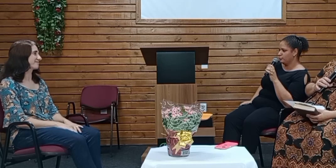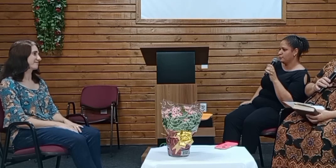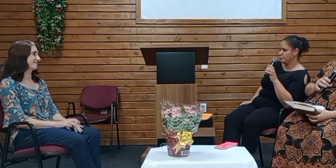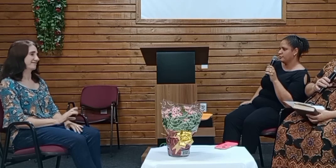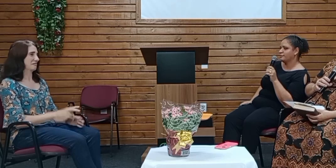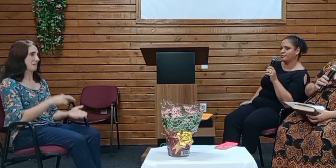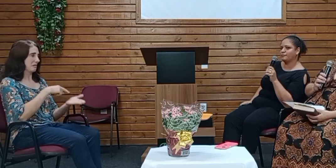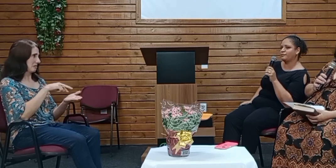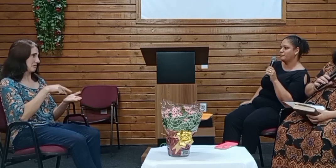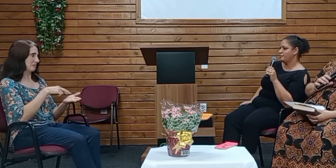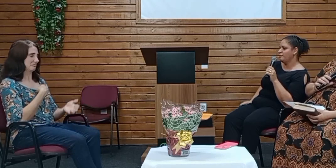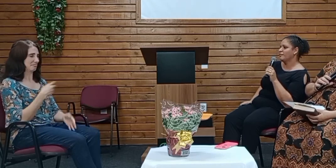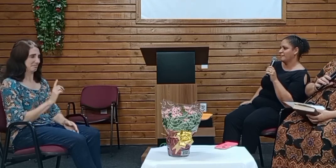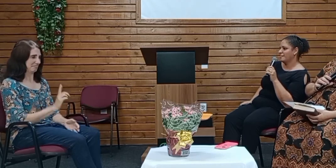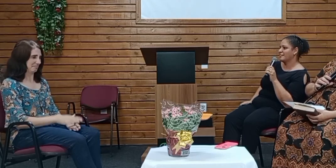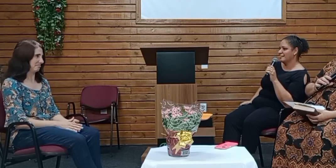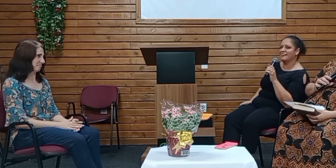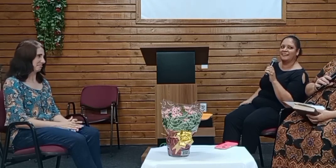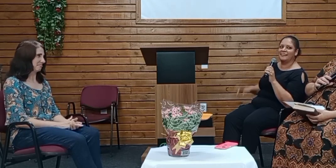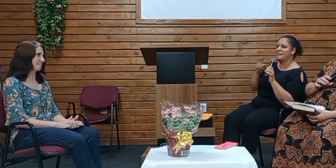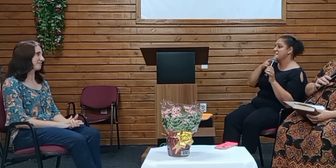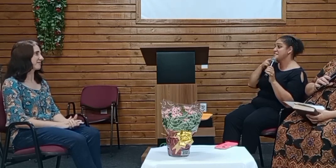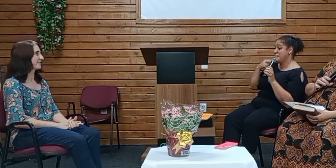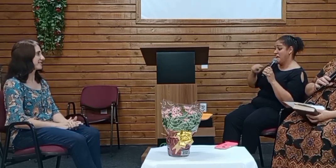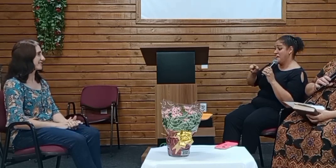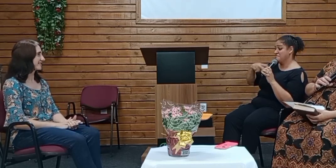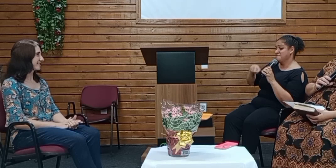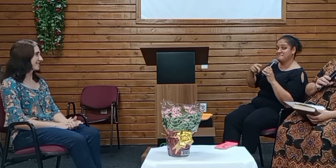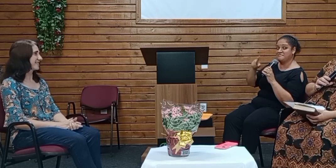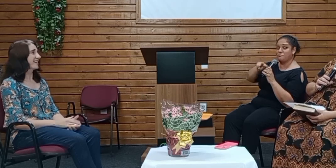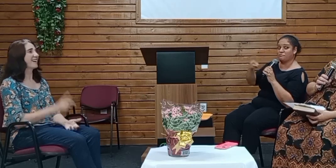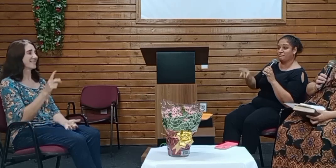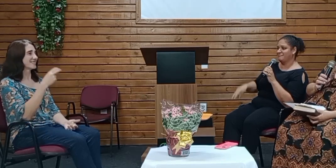mundo. Ela é pé de valsa mesmo. É pé de valsa.